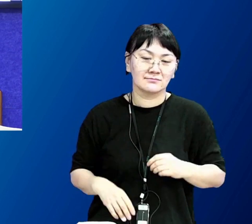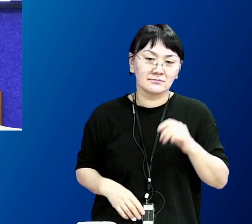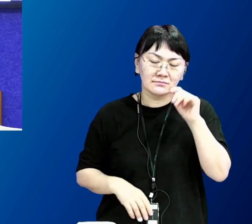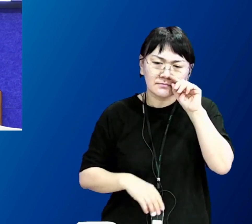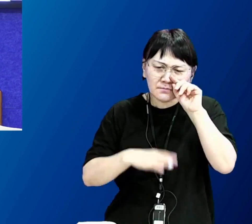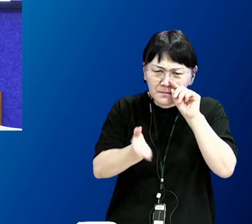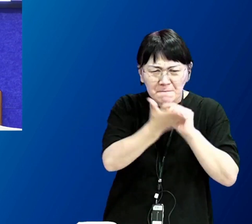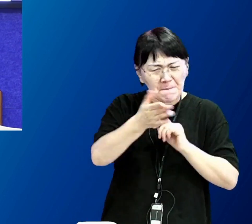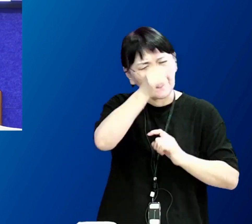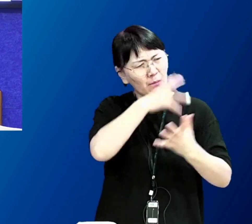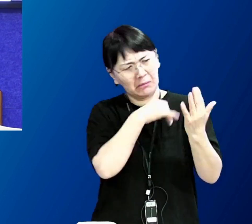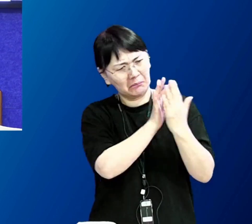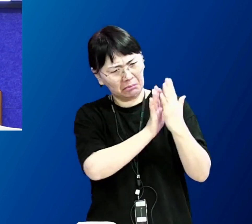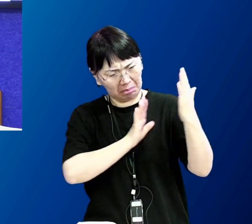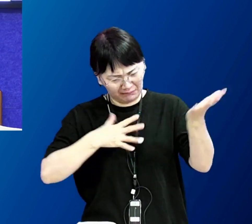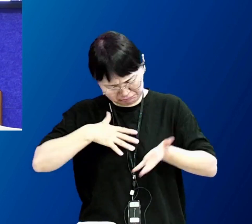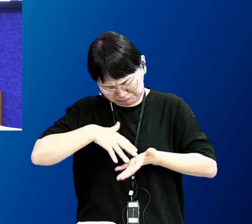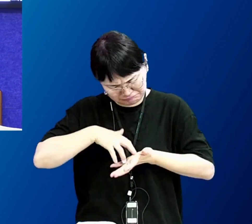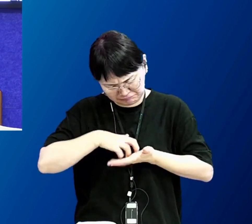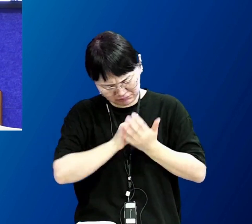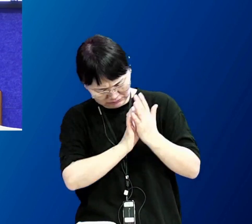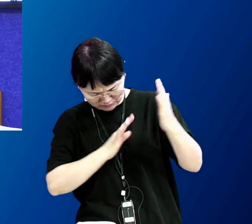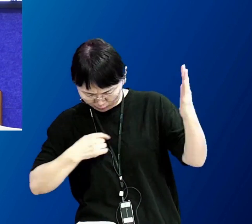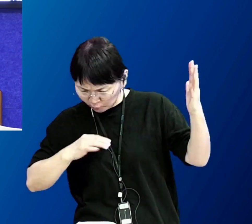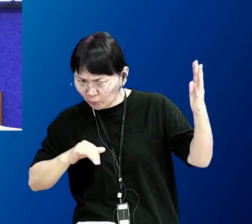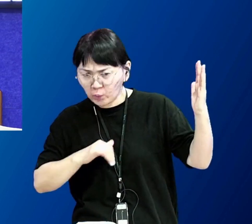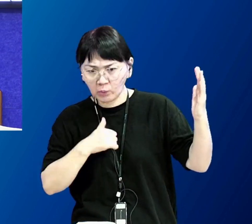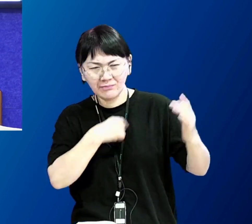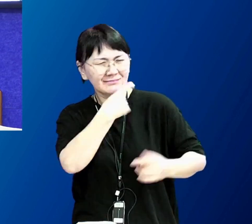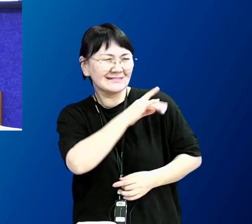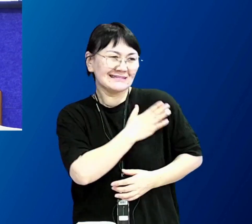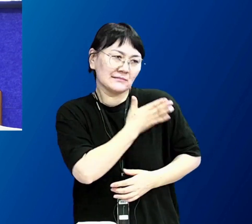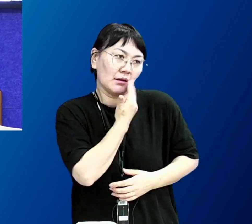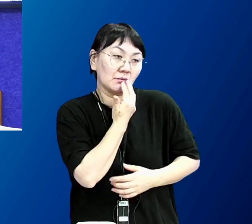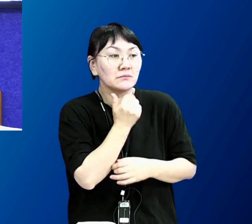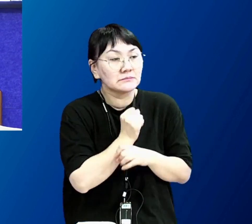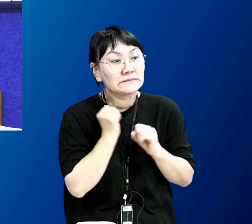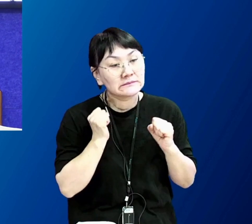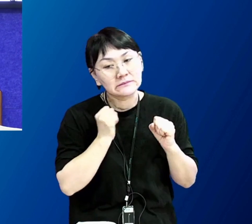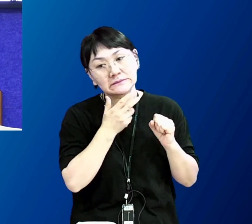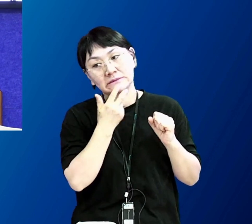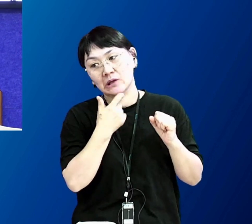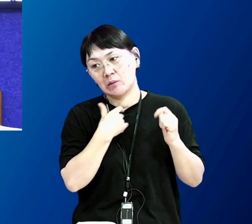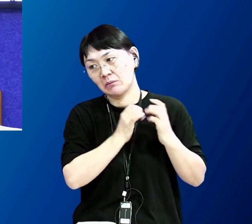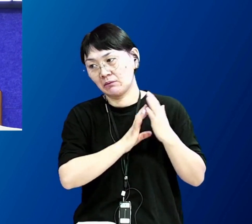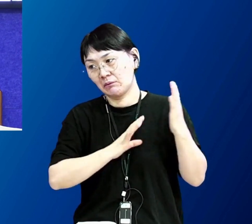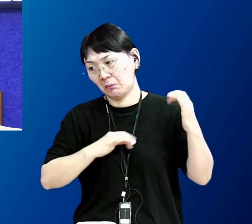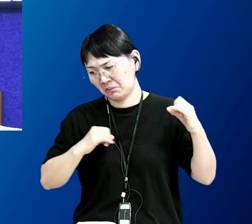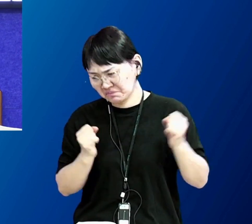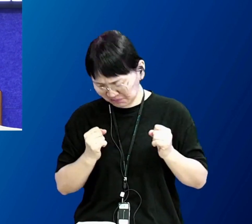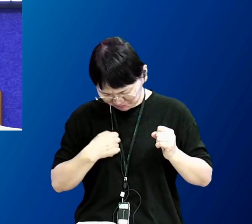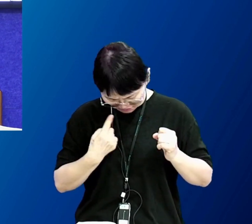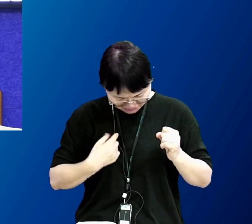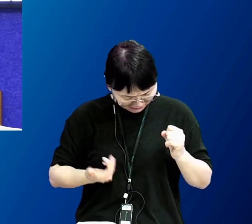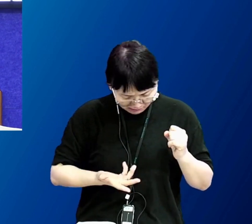Бид хүн яагаад бурхнаас холдон энэ бурхны хайр нь бидний дотор хөрсөн болоо? Библиэлд түүнийг өгч